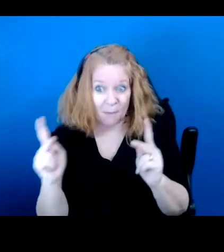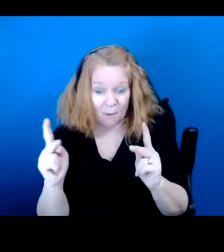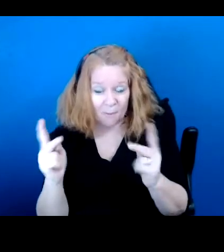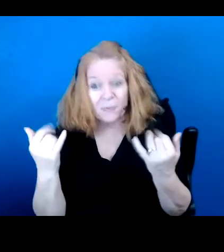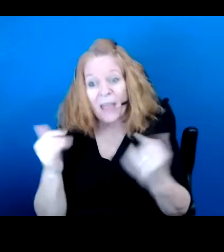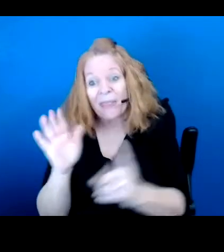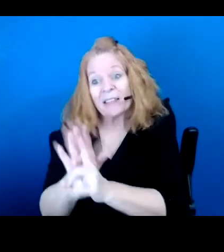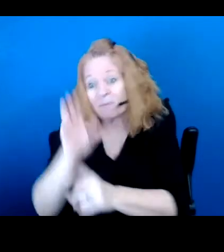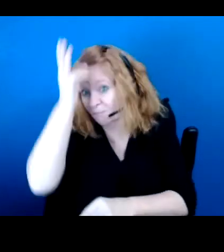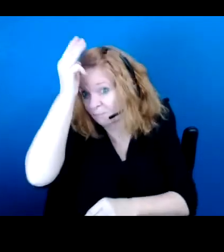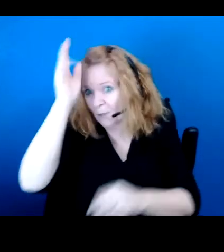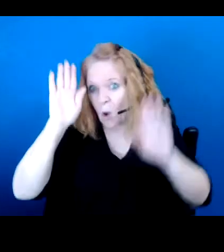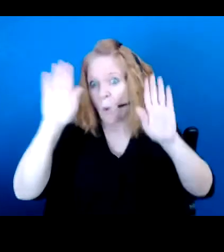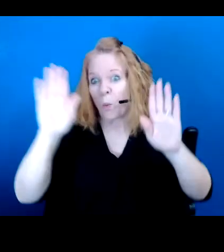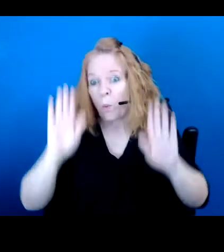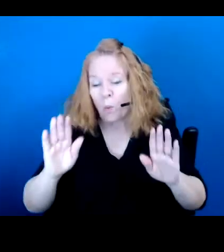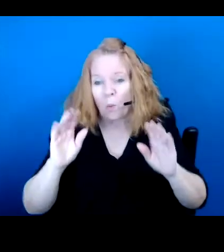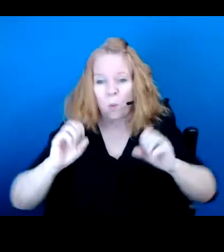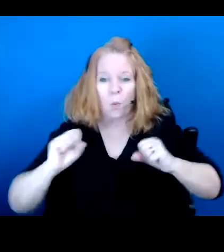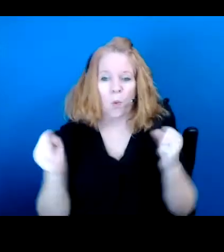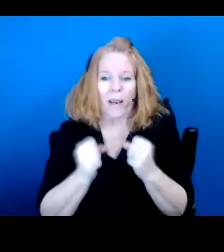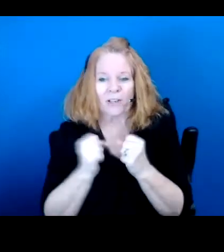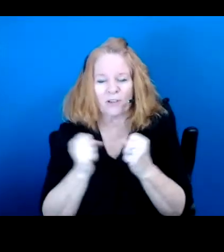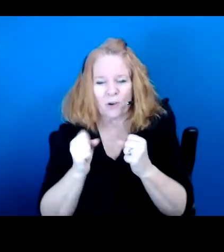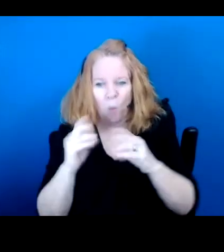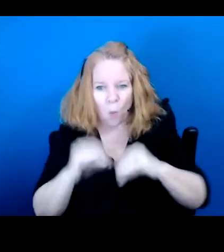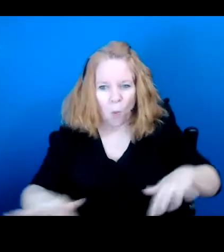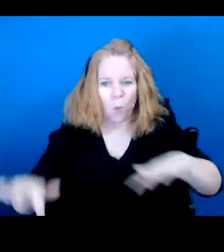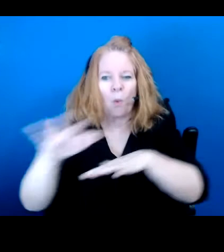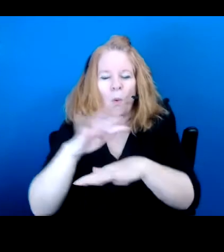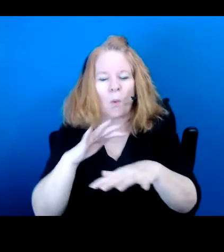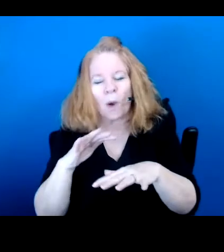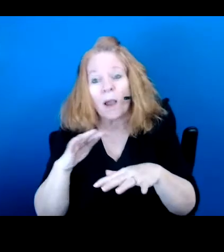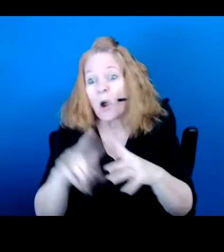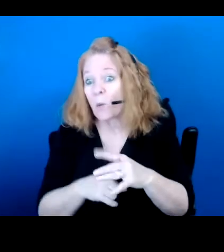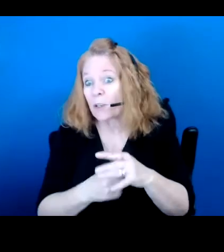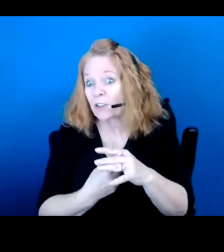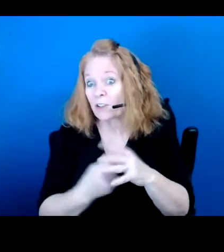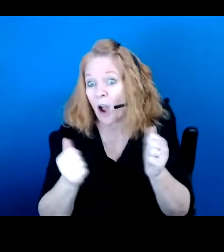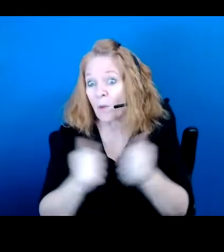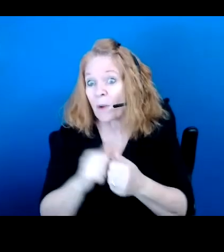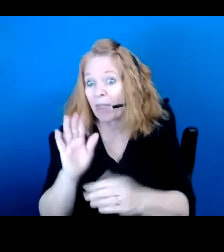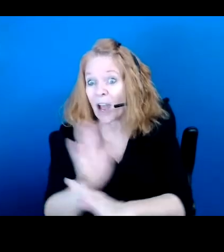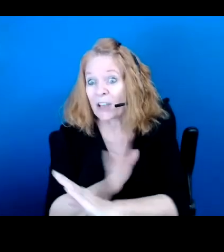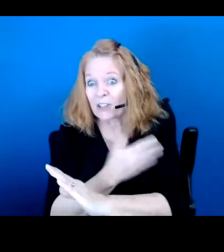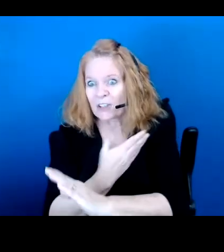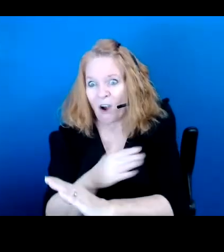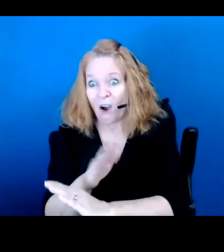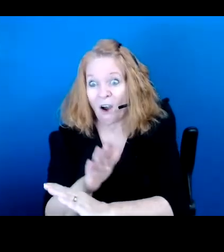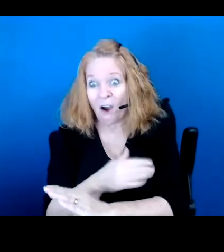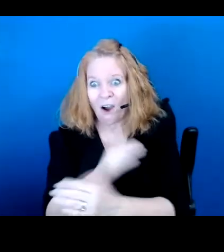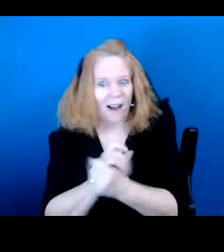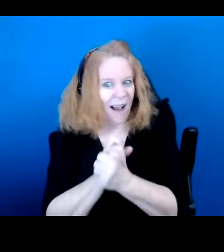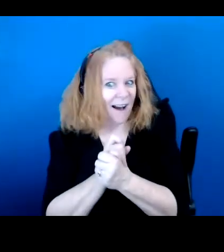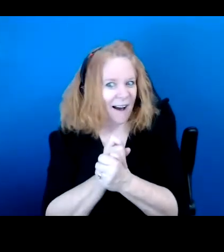esta es la historia del mundo maravilloso de invierno de mar bing así que vamos a comenzar con una canción